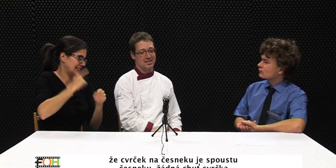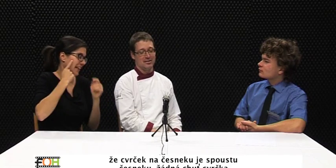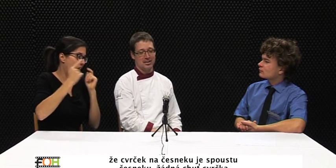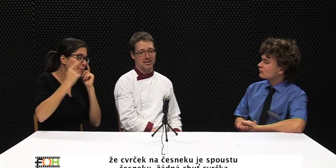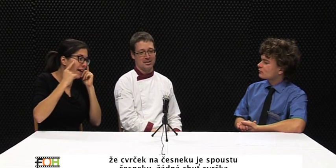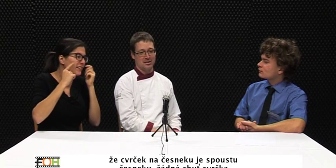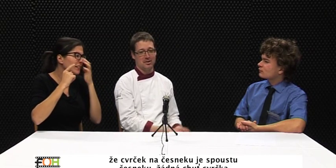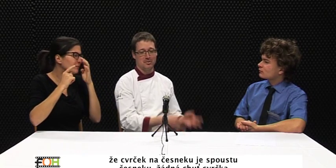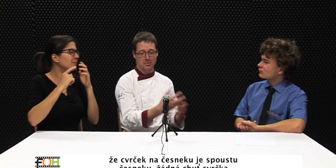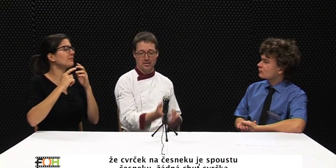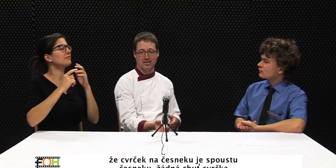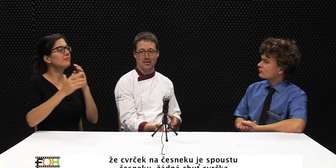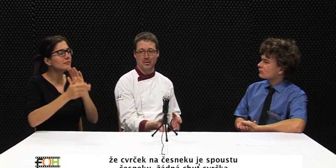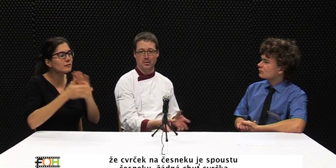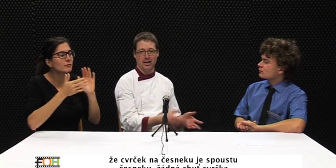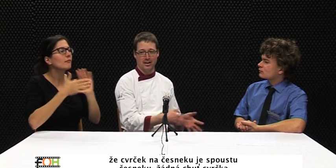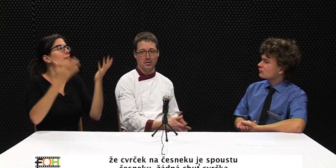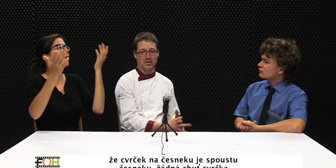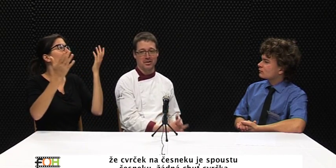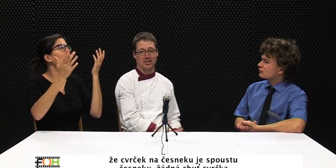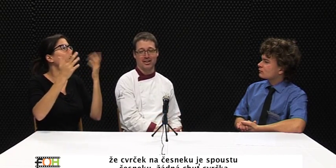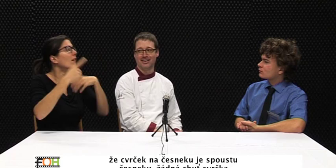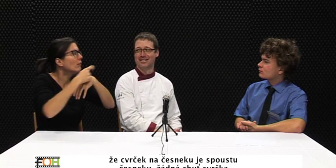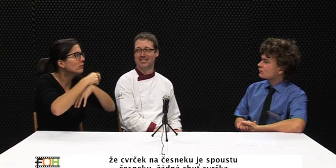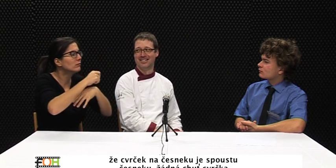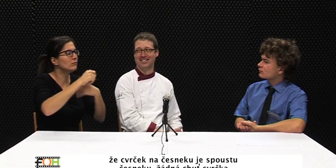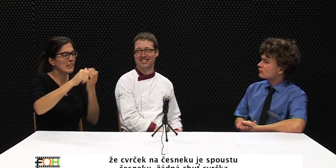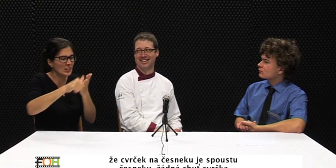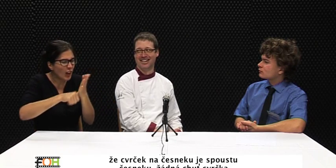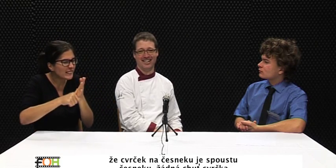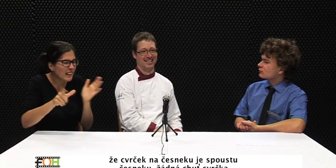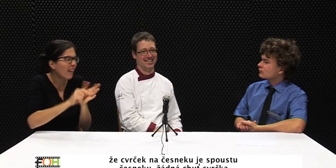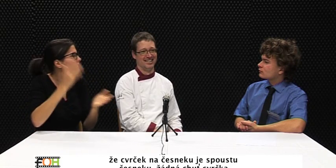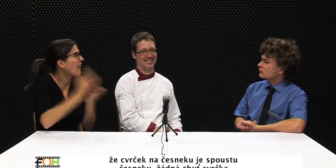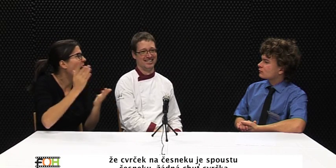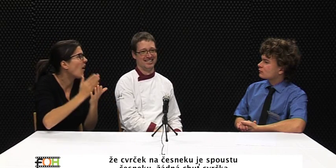Že cvrček na česneku je spoustu česneku, žádná chuť cvrčka.